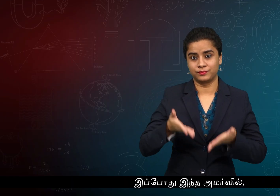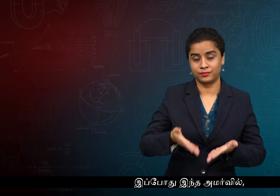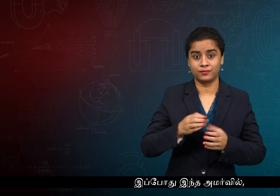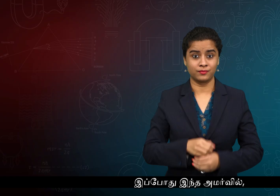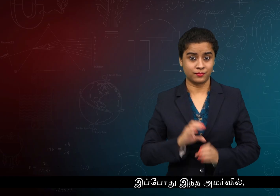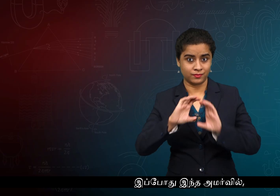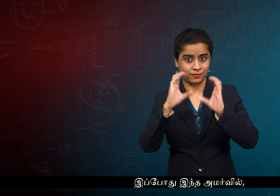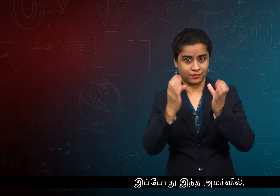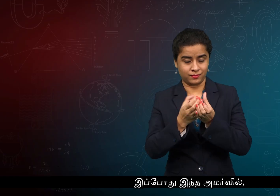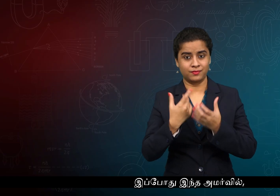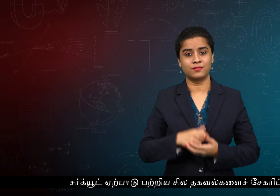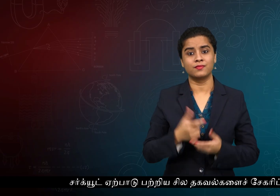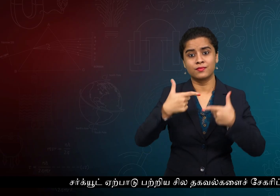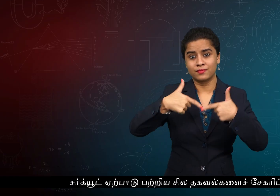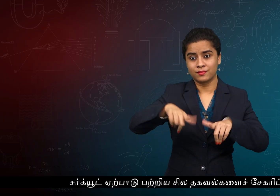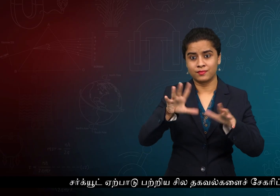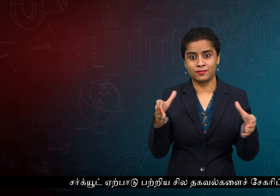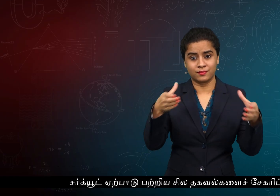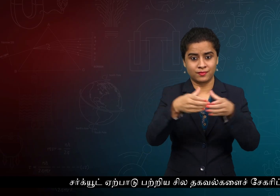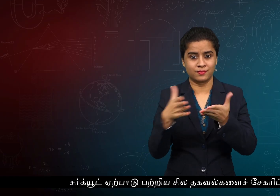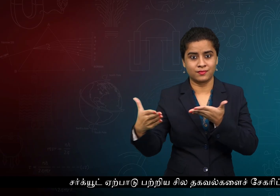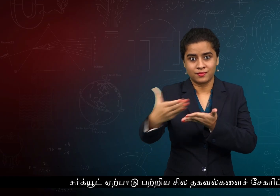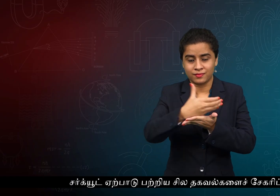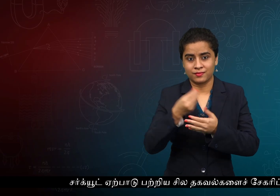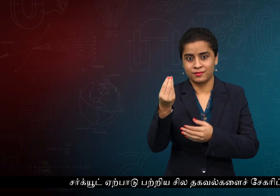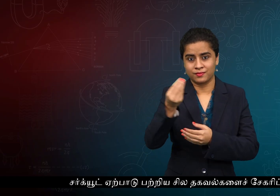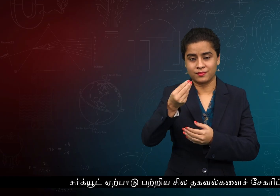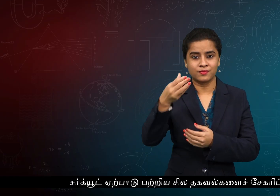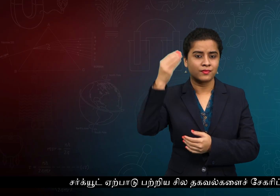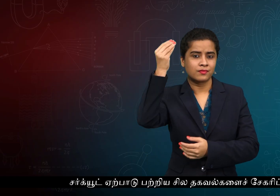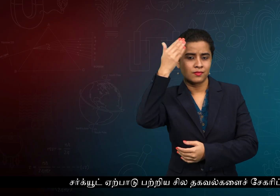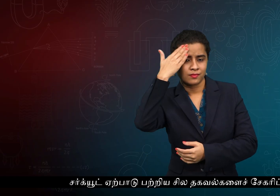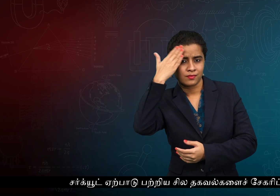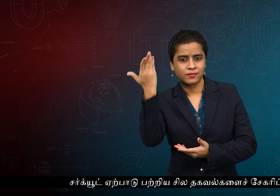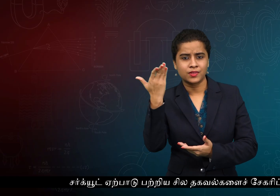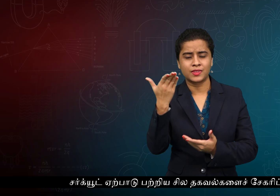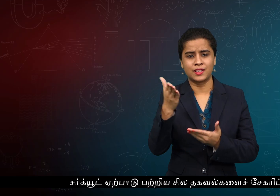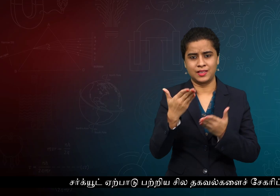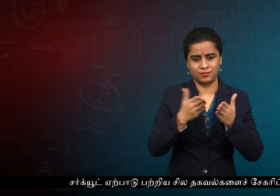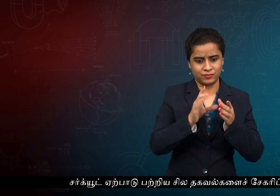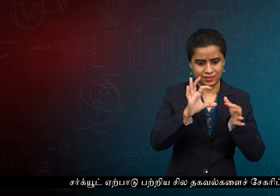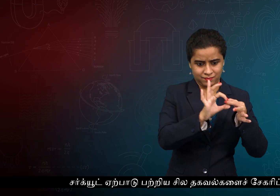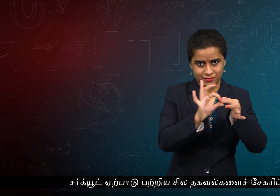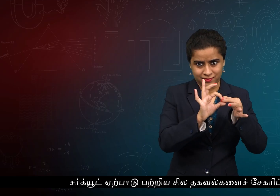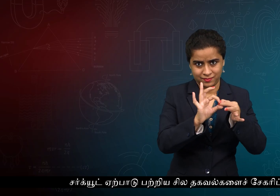இப்போது இந்த அமர்வில் மின்சுற்று ஏற்பாடு பற்றிய சில தகவல்களை காணலாம்.